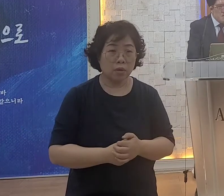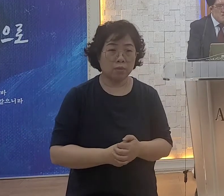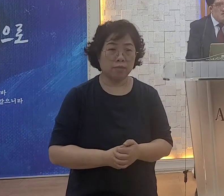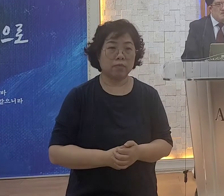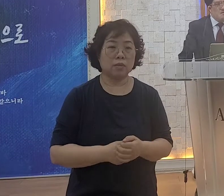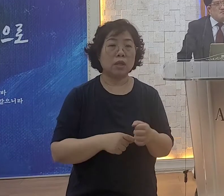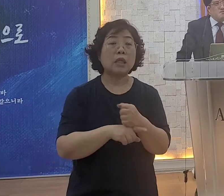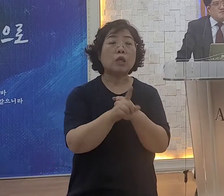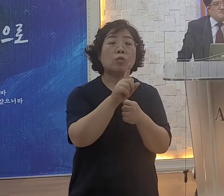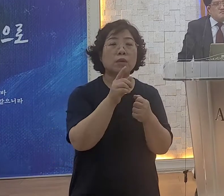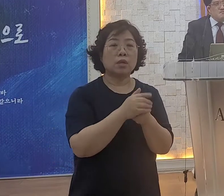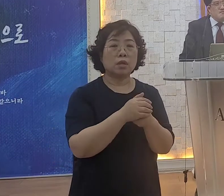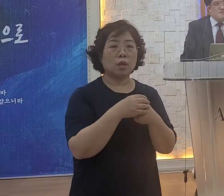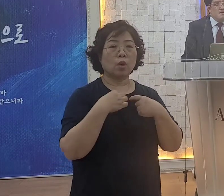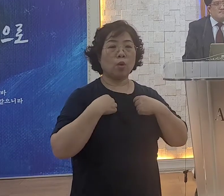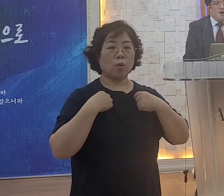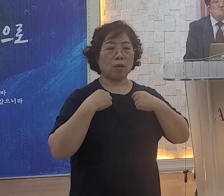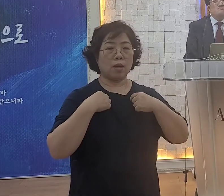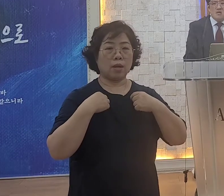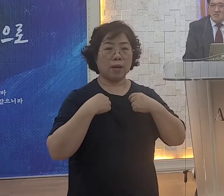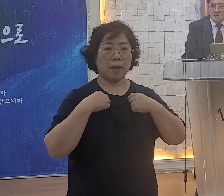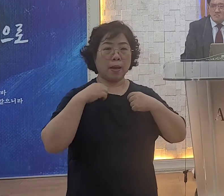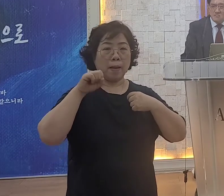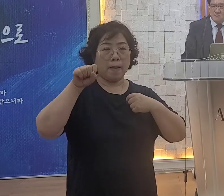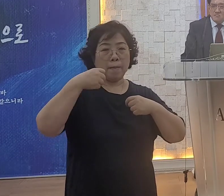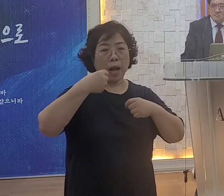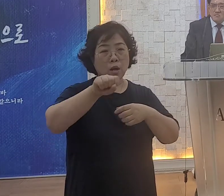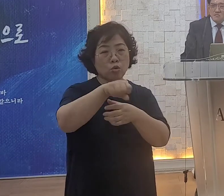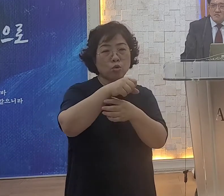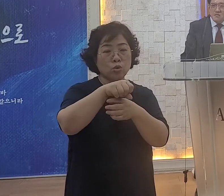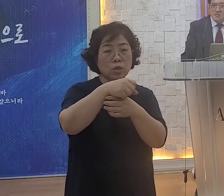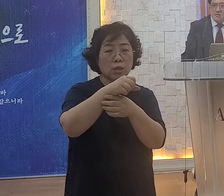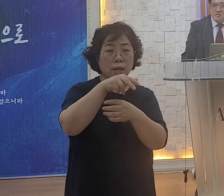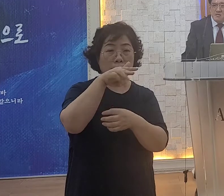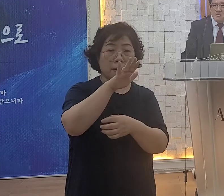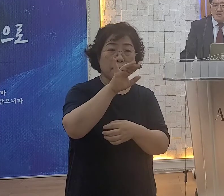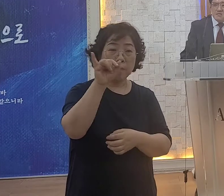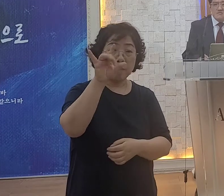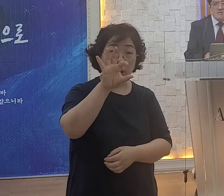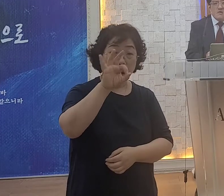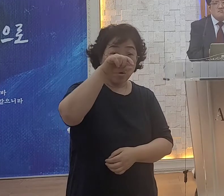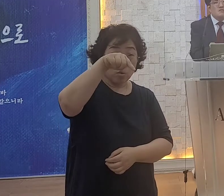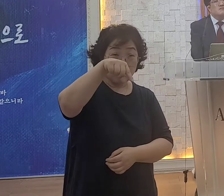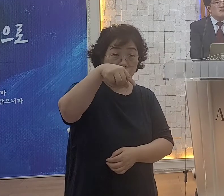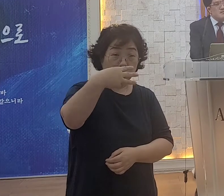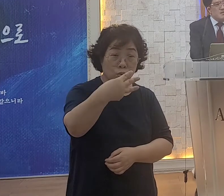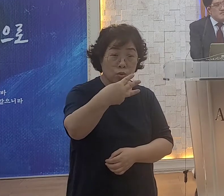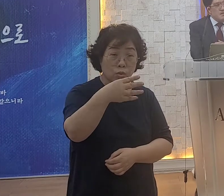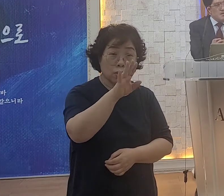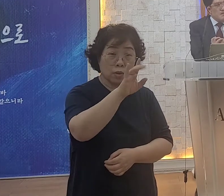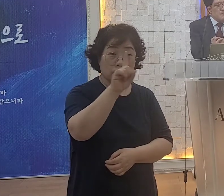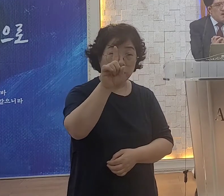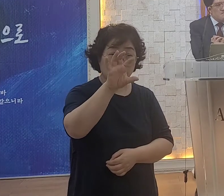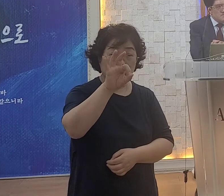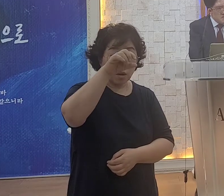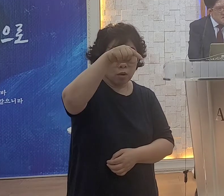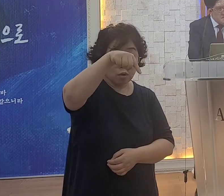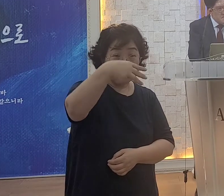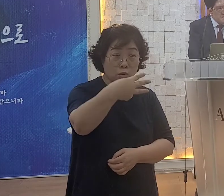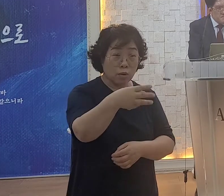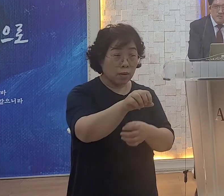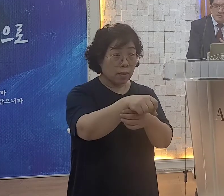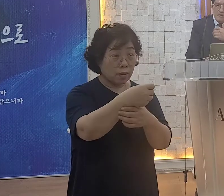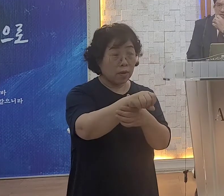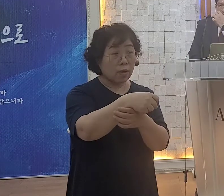입히느냐? 그 옷에는요 방울이 달려 있어요. 그러니까 여러분 제가 우리 성찬식 할 때마다 이 가운을